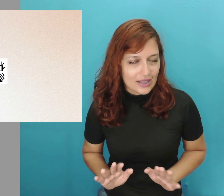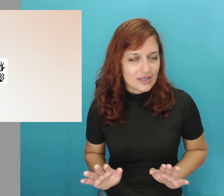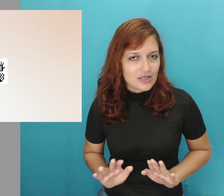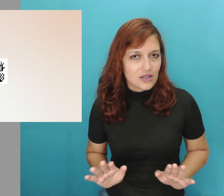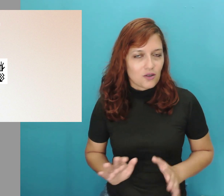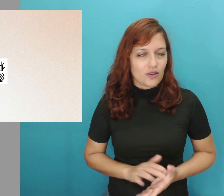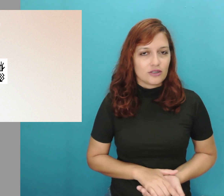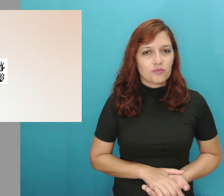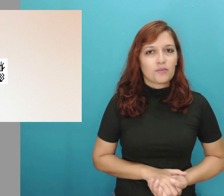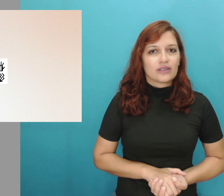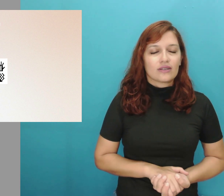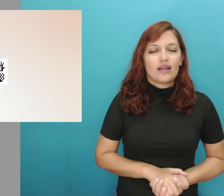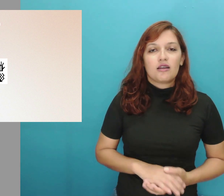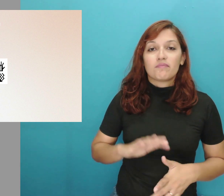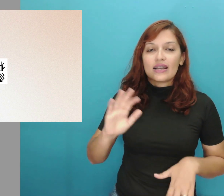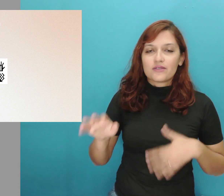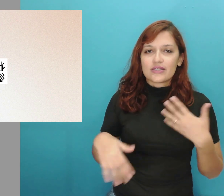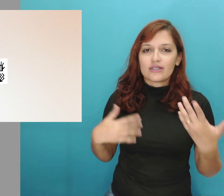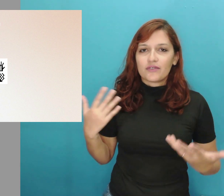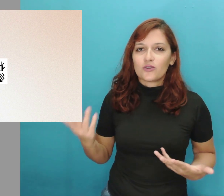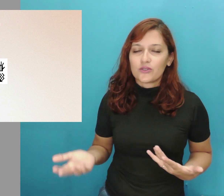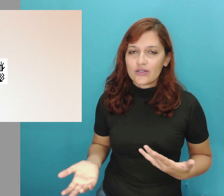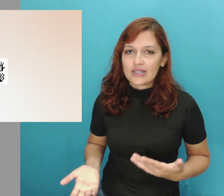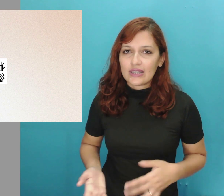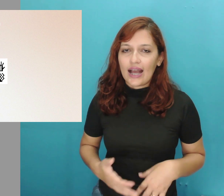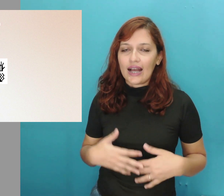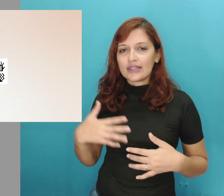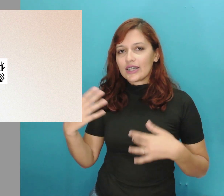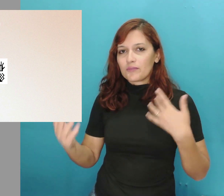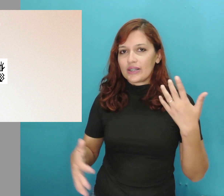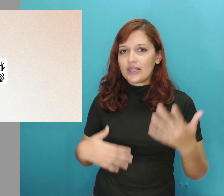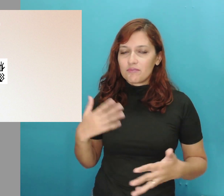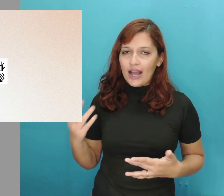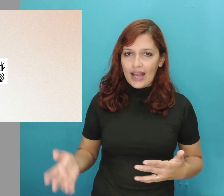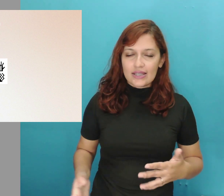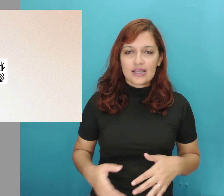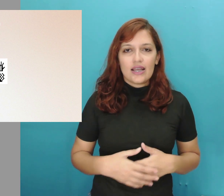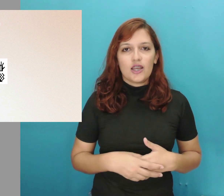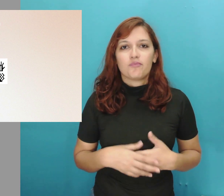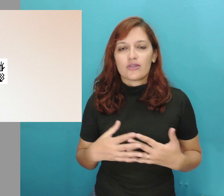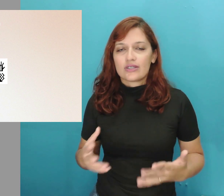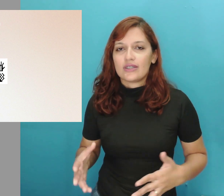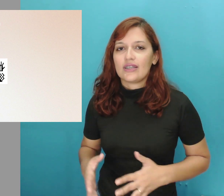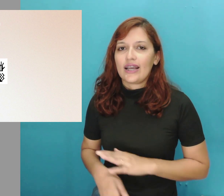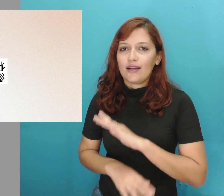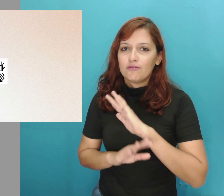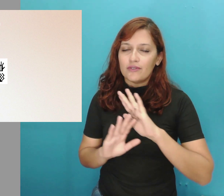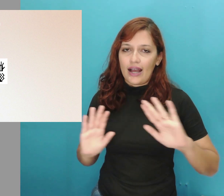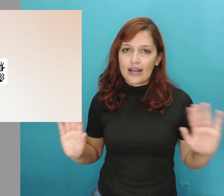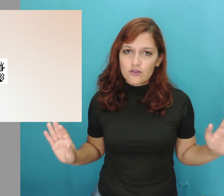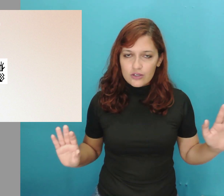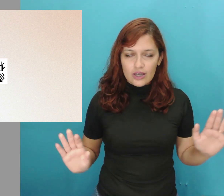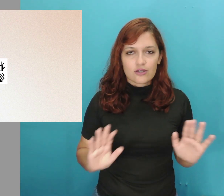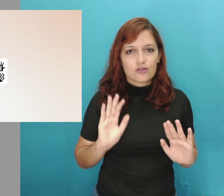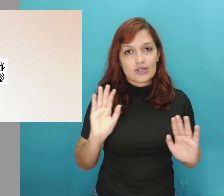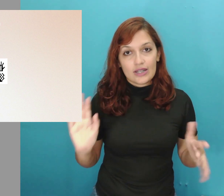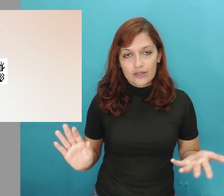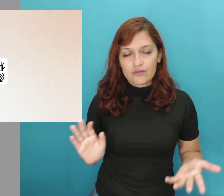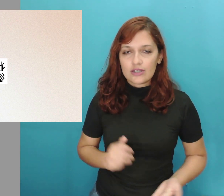nisso agora no momento. Mas se você tiver curiosidade e aprender mais, eu posso te indicar vários textos e livros que